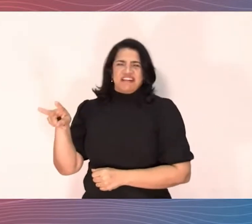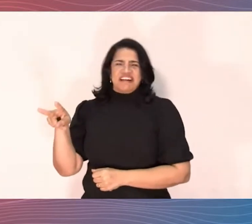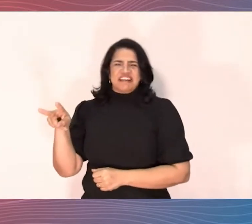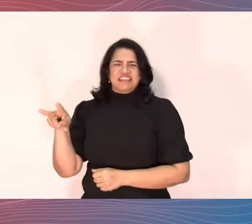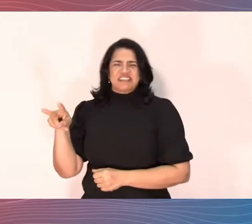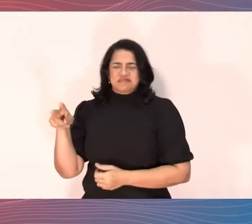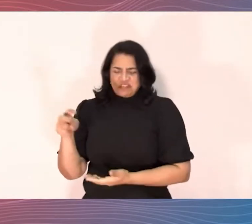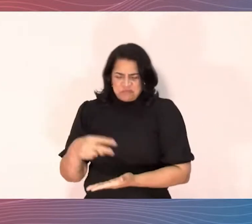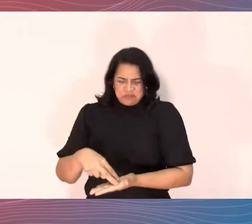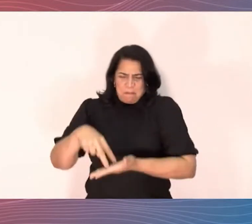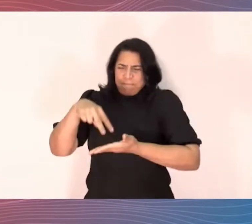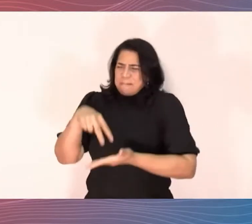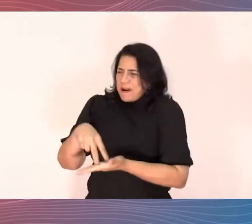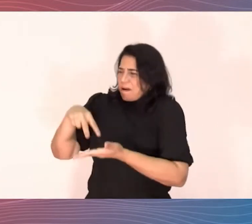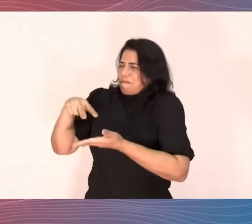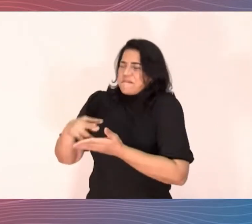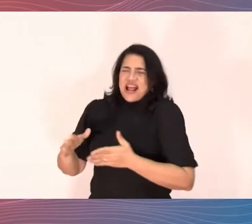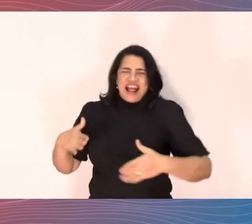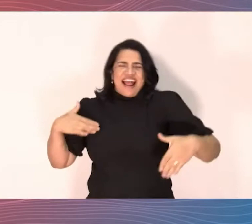Alegria é genuína.